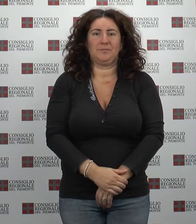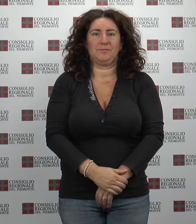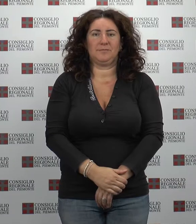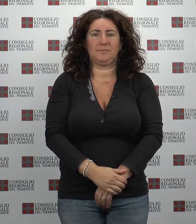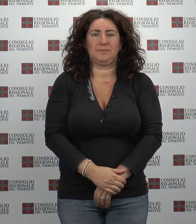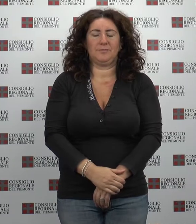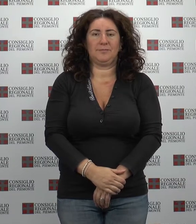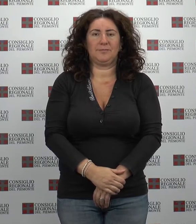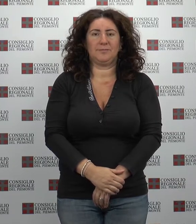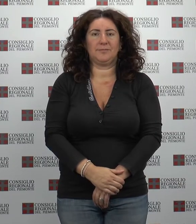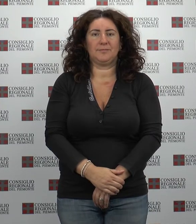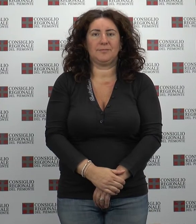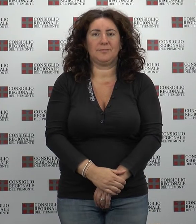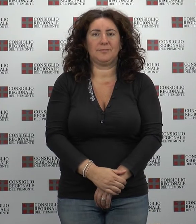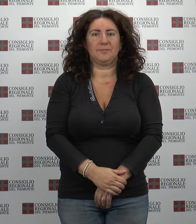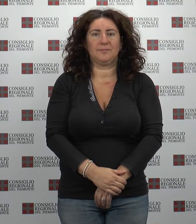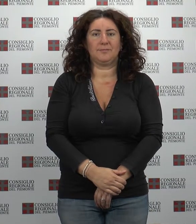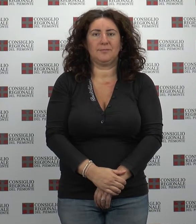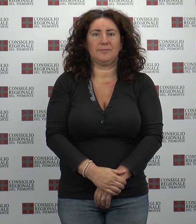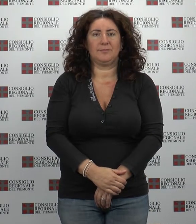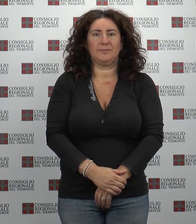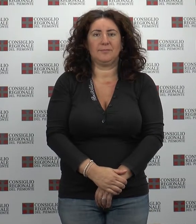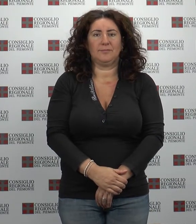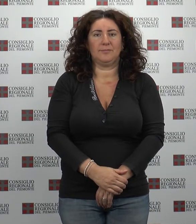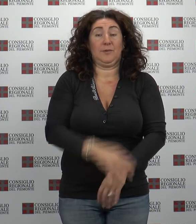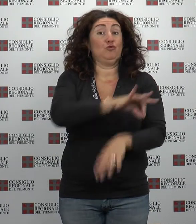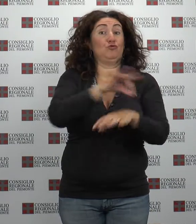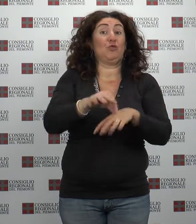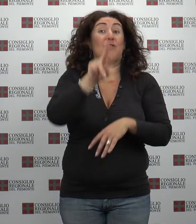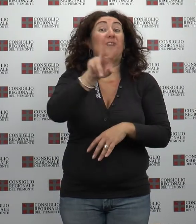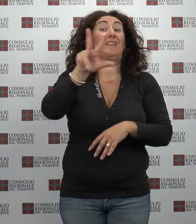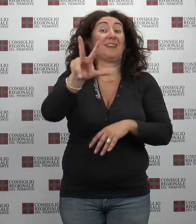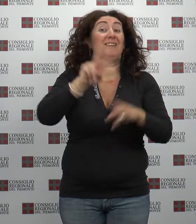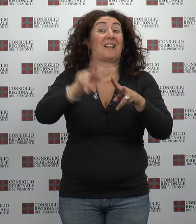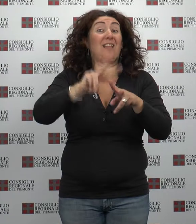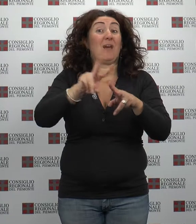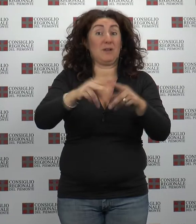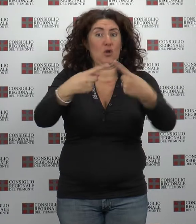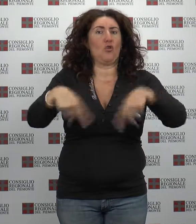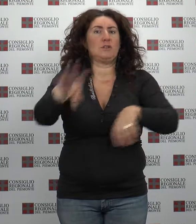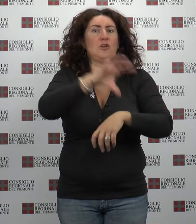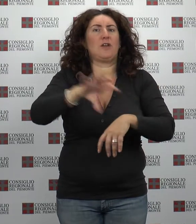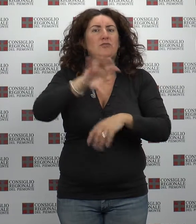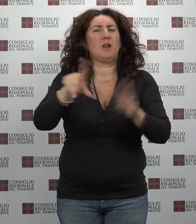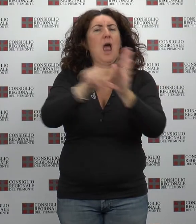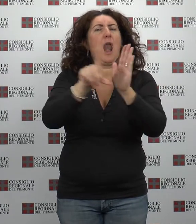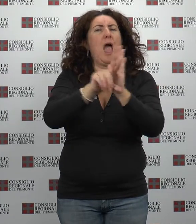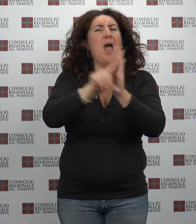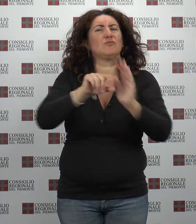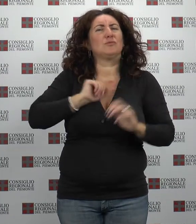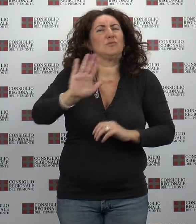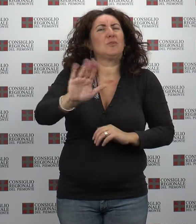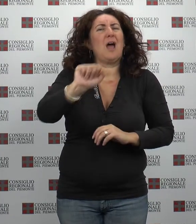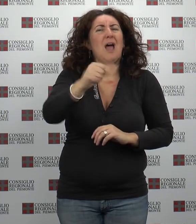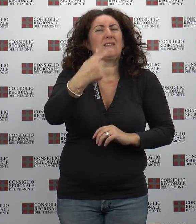7 giorni in consiglio. Il Consiglio regionale, nella seduta del 23 settembre, ha approvato la legge di riordino delle